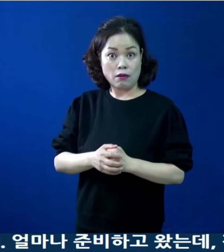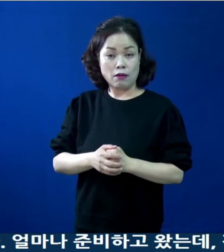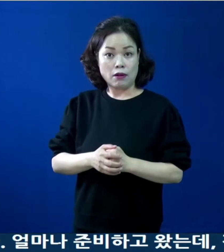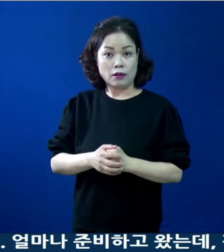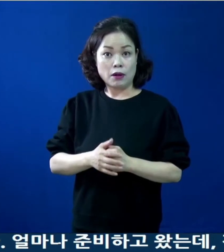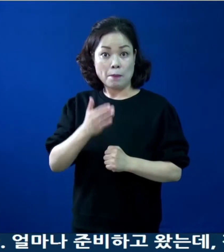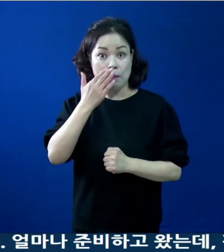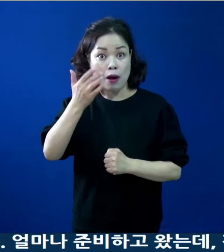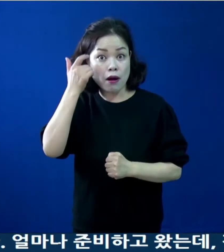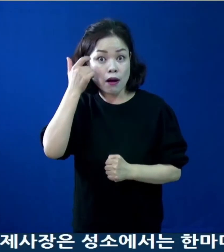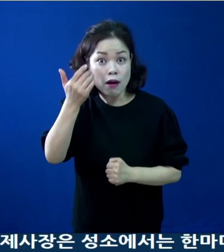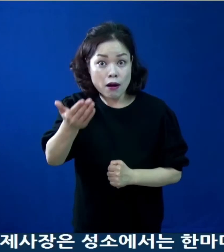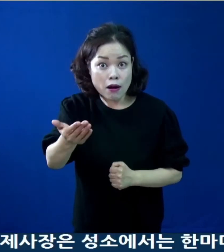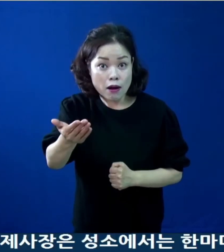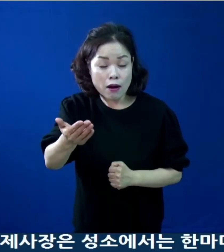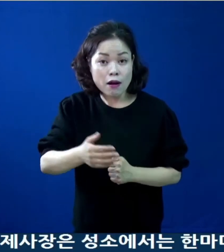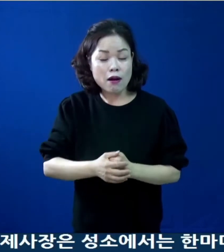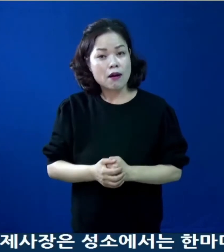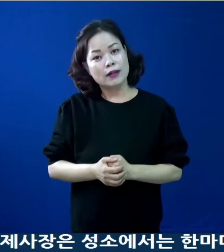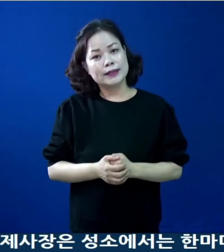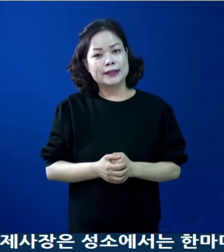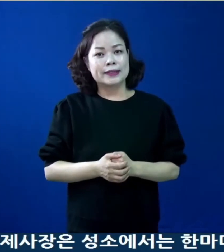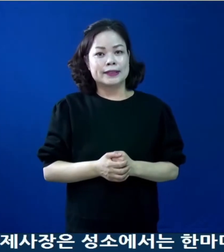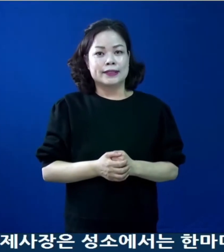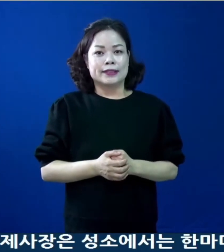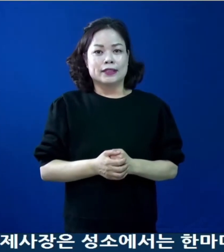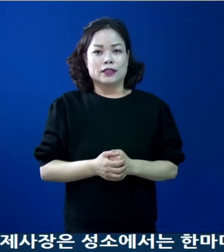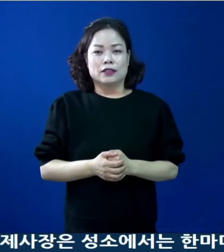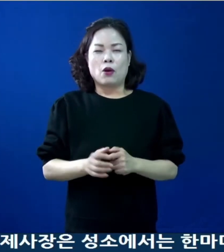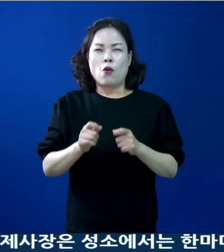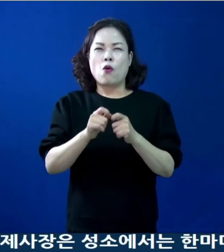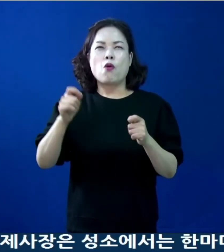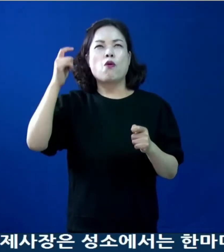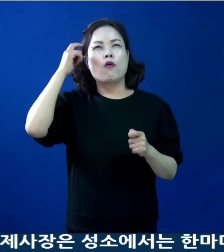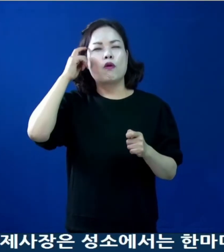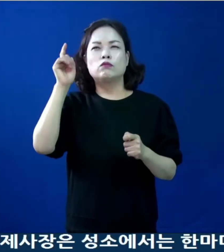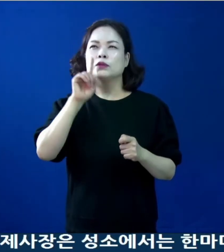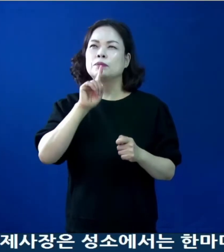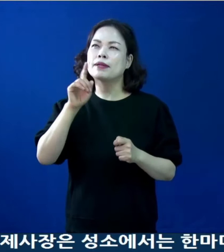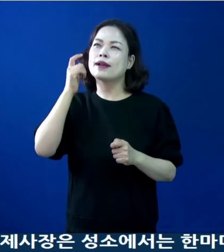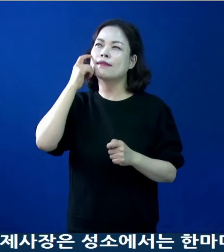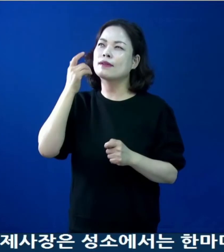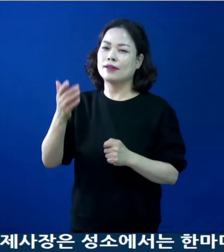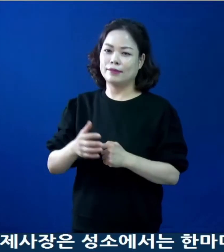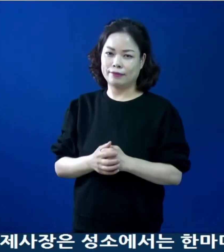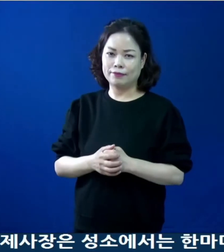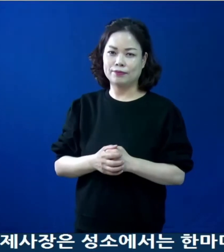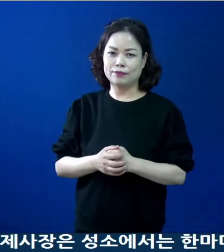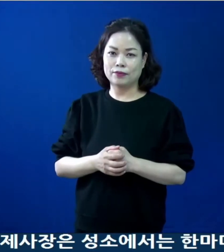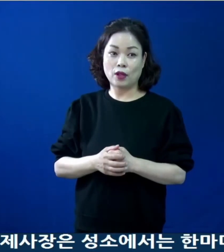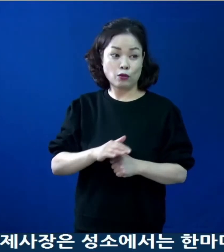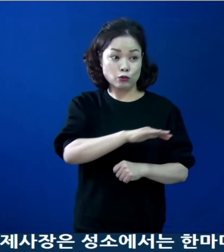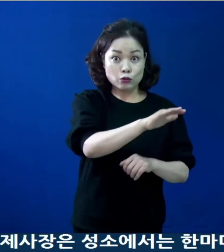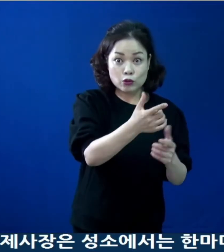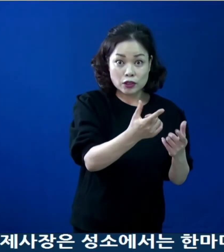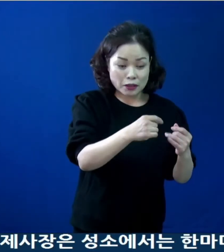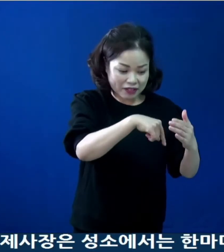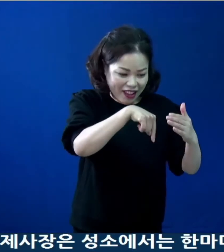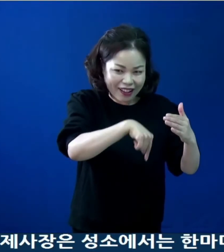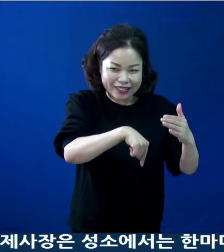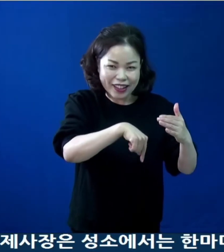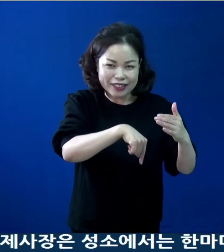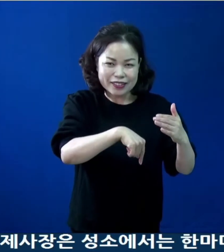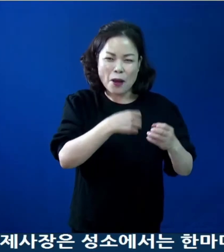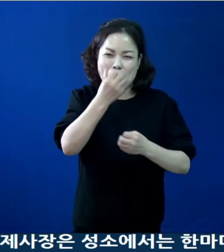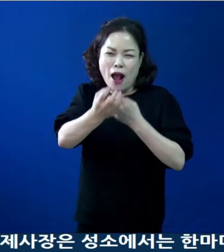이게 가능성이 있을 것 같아서 오래 묵상해봤습니다. 도대체 무슨 말을 할까? 우리처럼 내 안에 있는